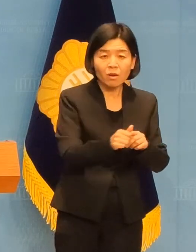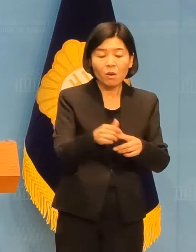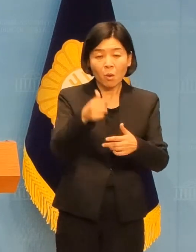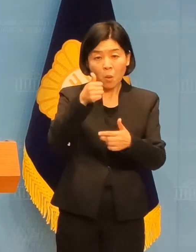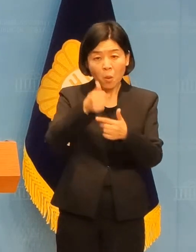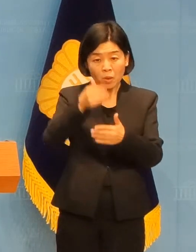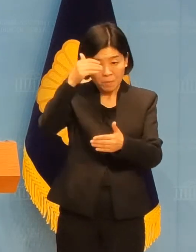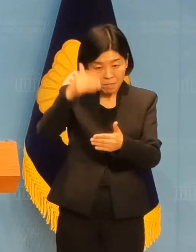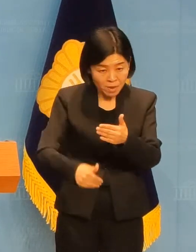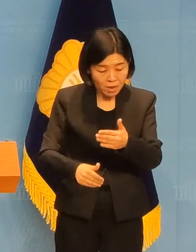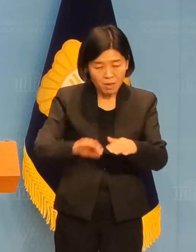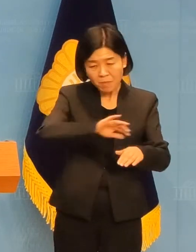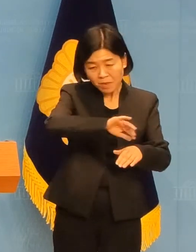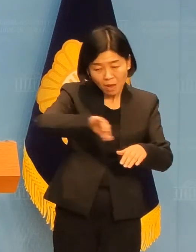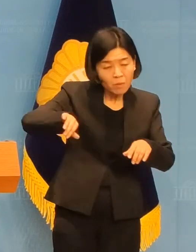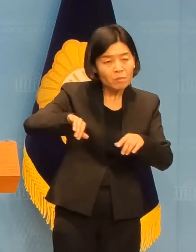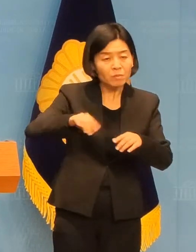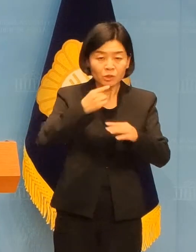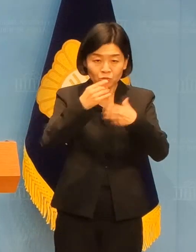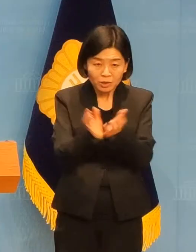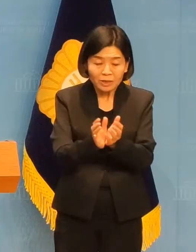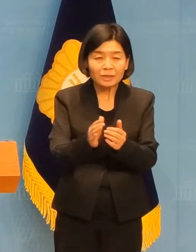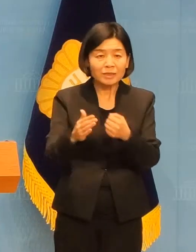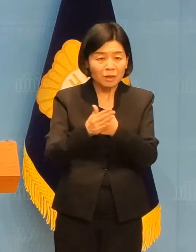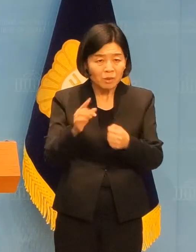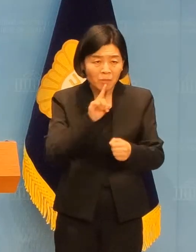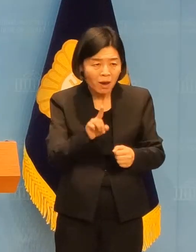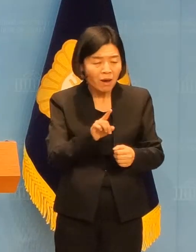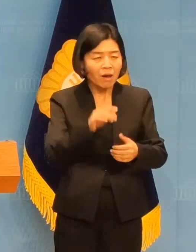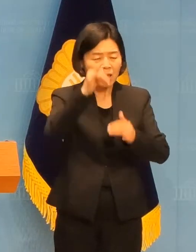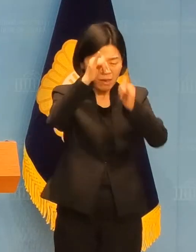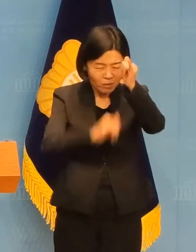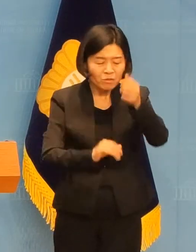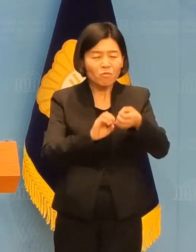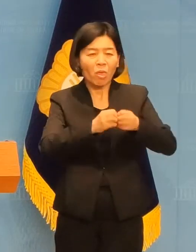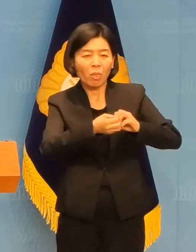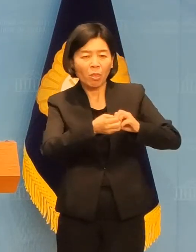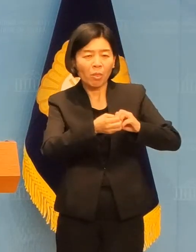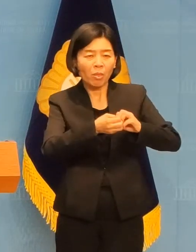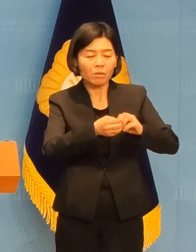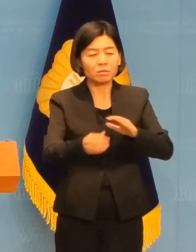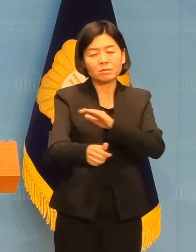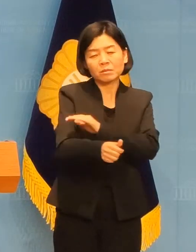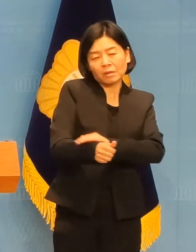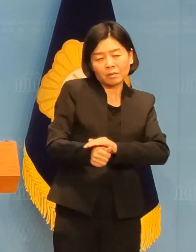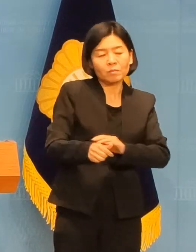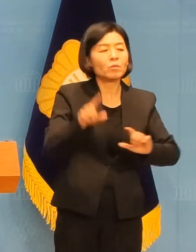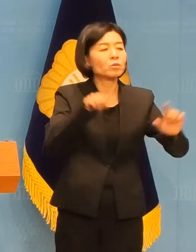것은 역사 왜곡이자 파렴치한 책임 회피입니다.